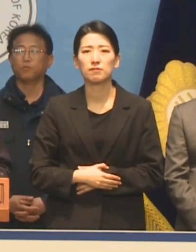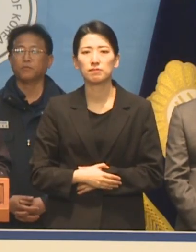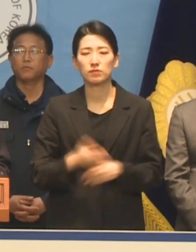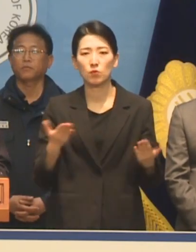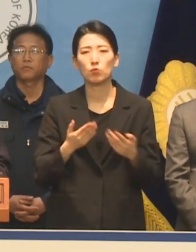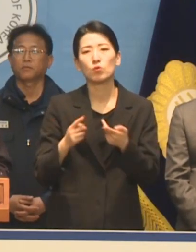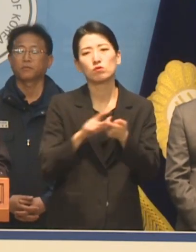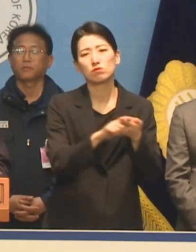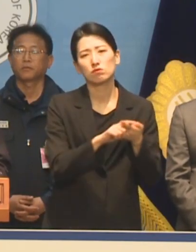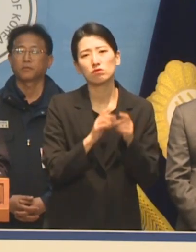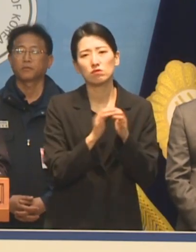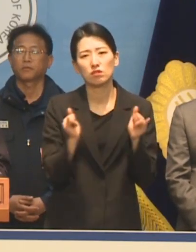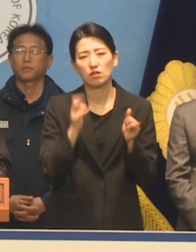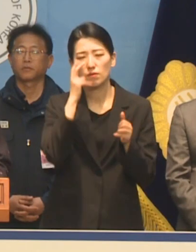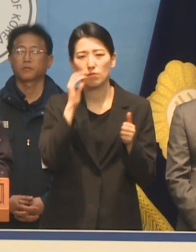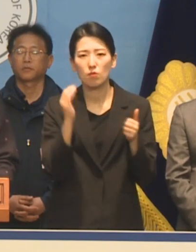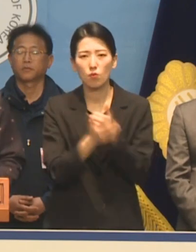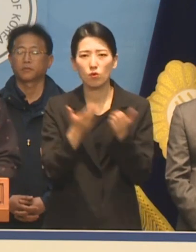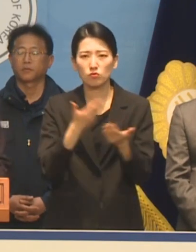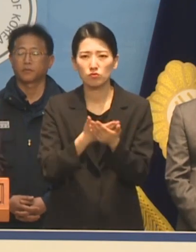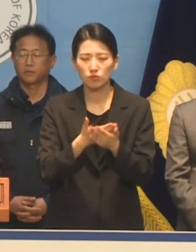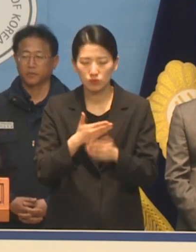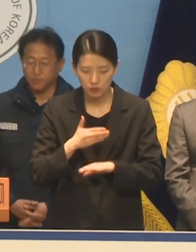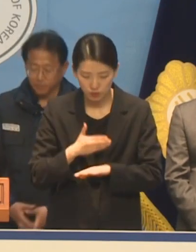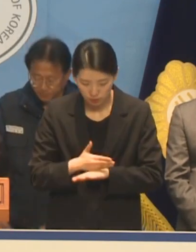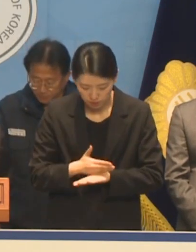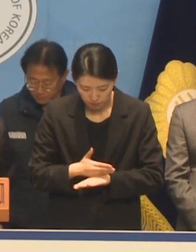끝까지 지켜주십시오. 감사합니다.